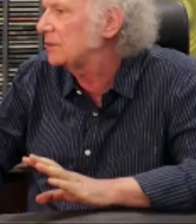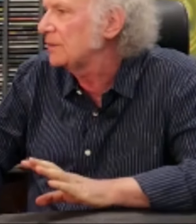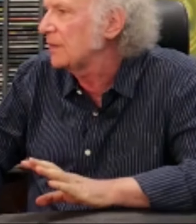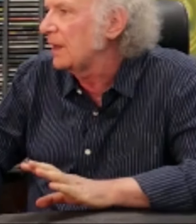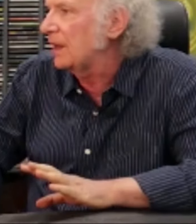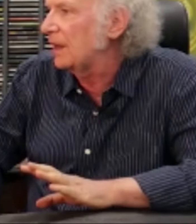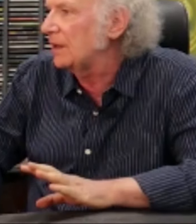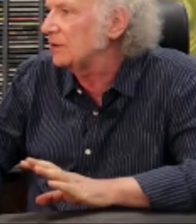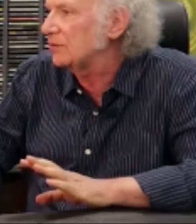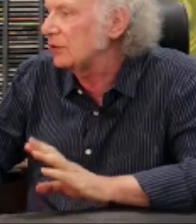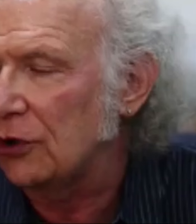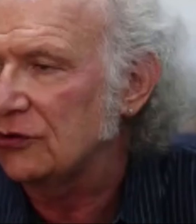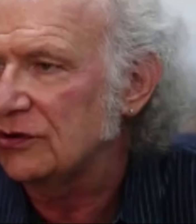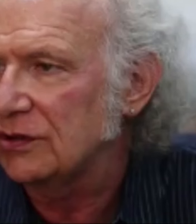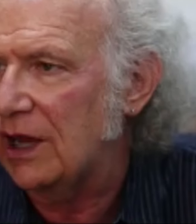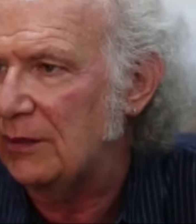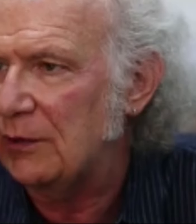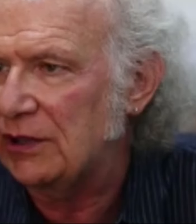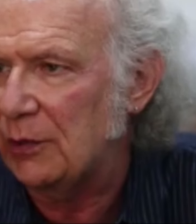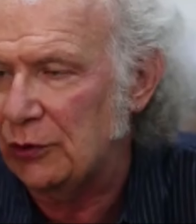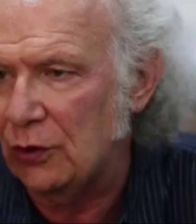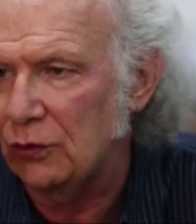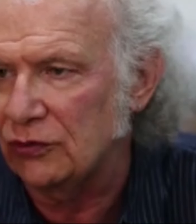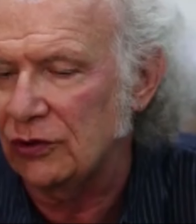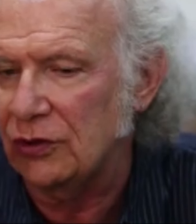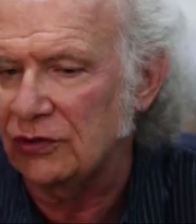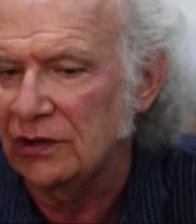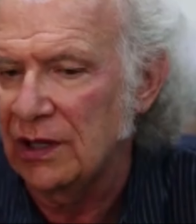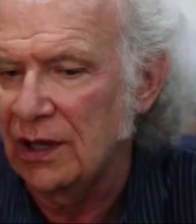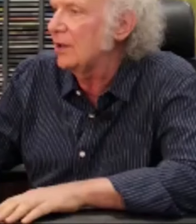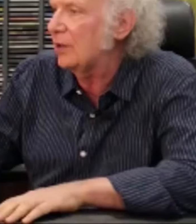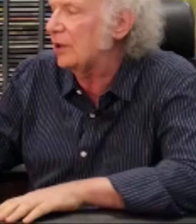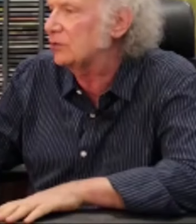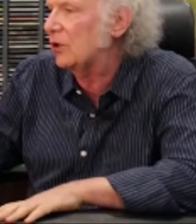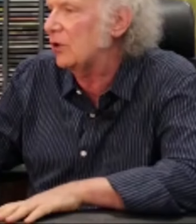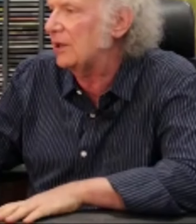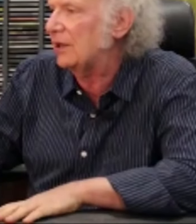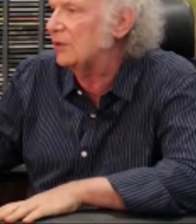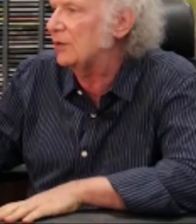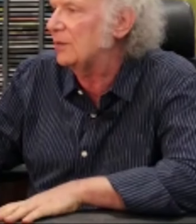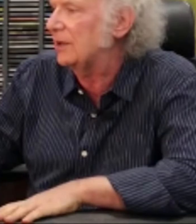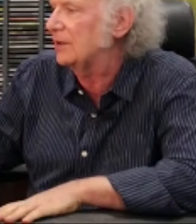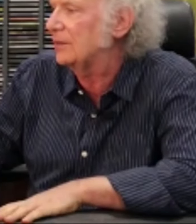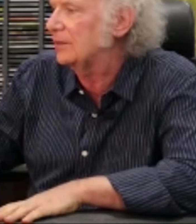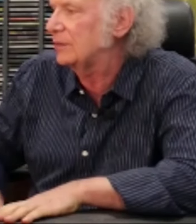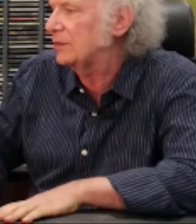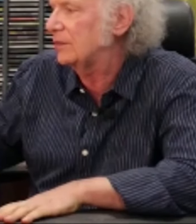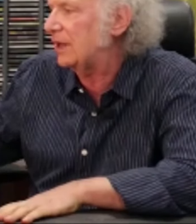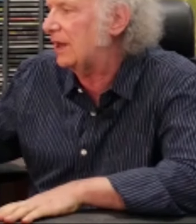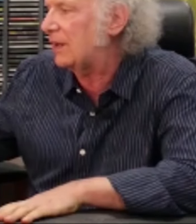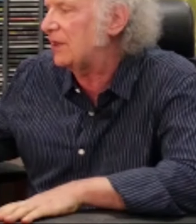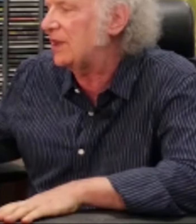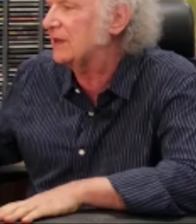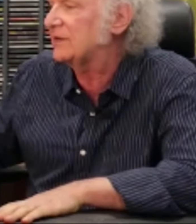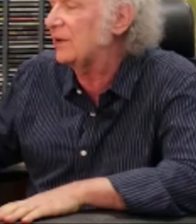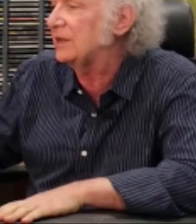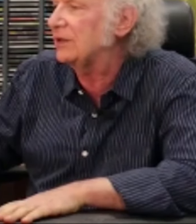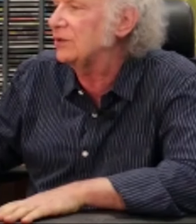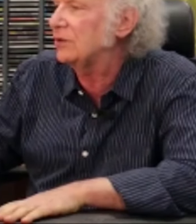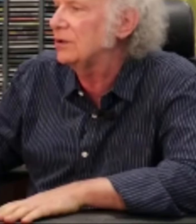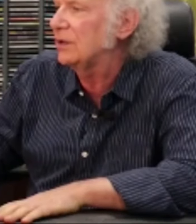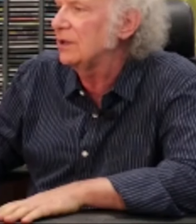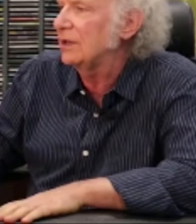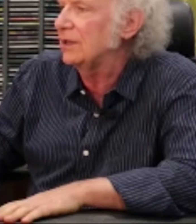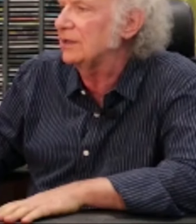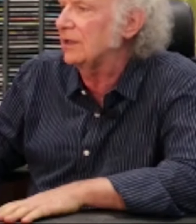escrito, son dos al mismo tiempo, no es uno, son dos. Pero todos mis libros, en la medida que se van